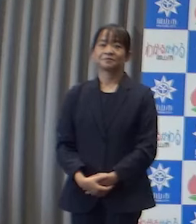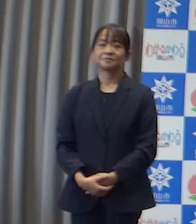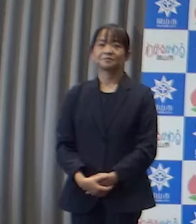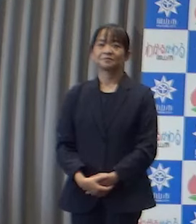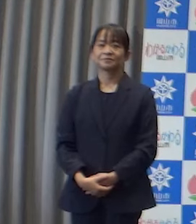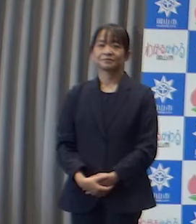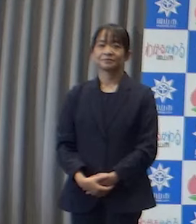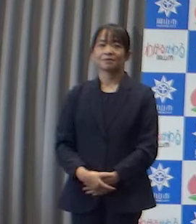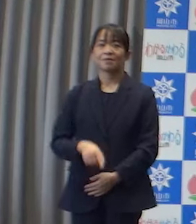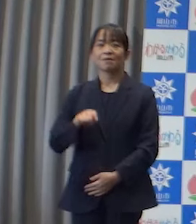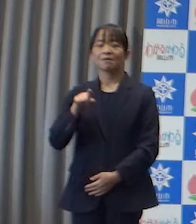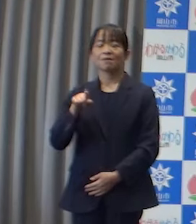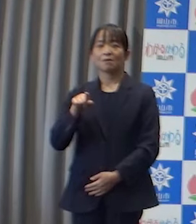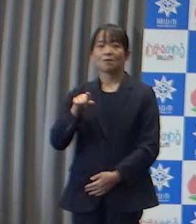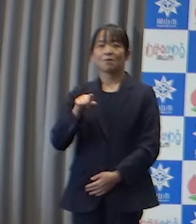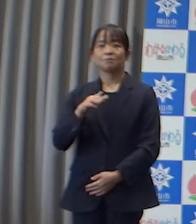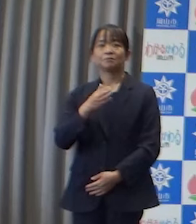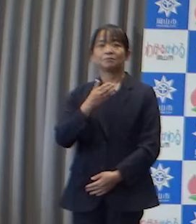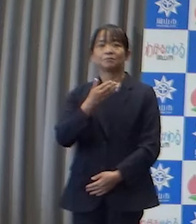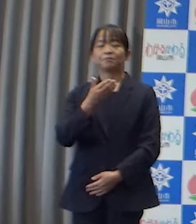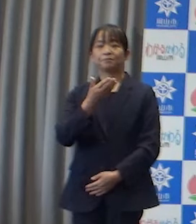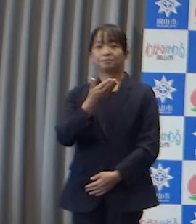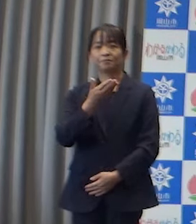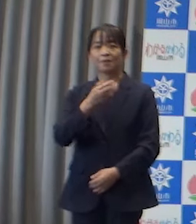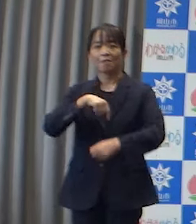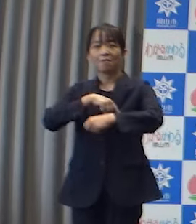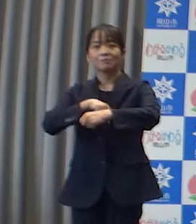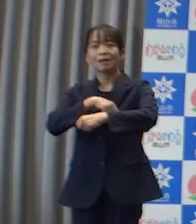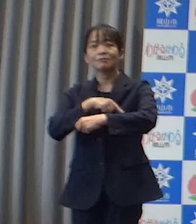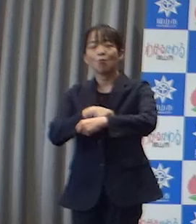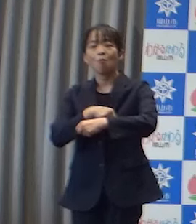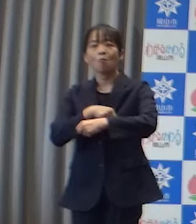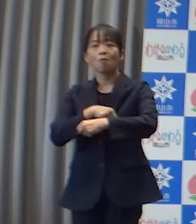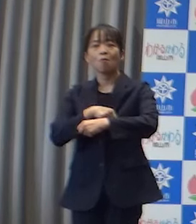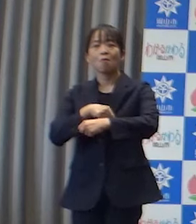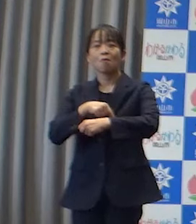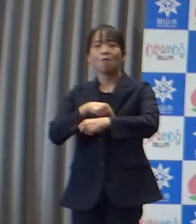この点について、抱負とか、